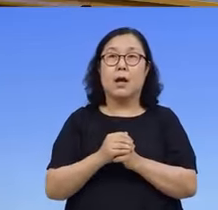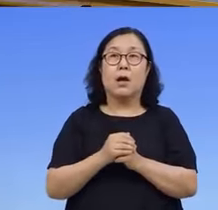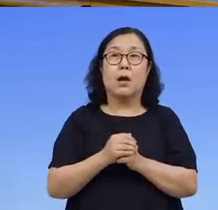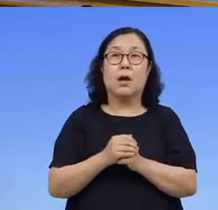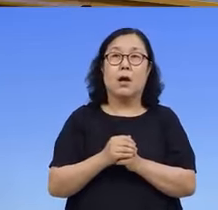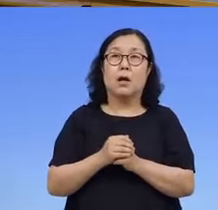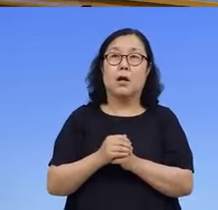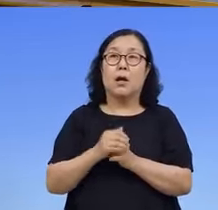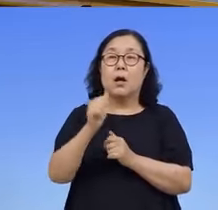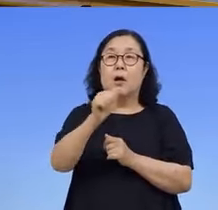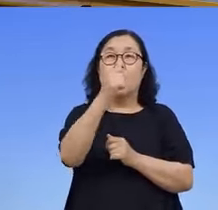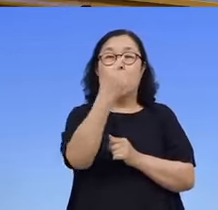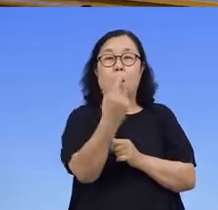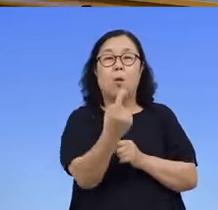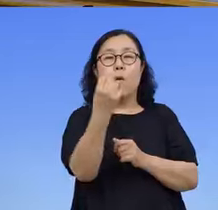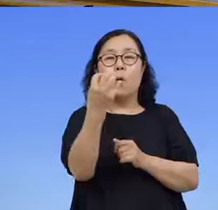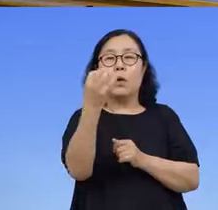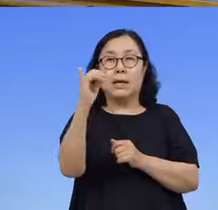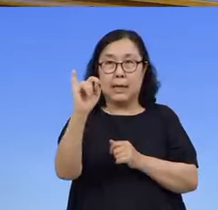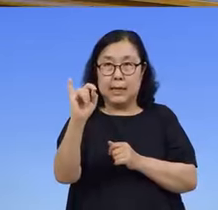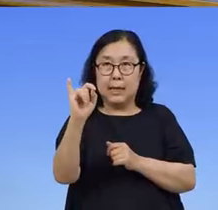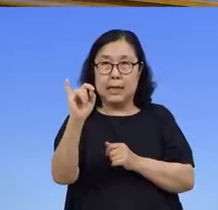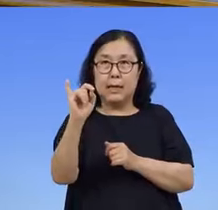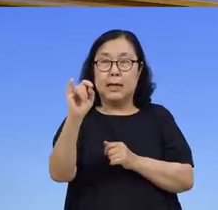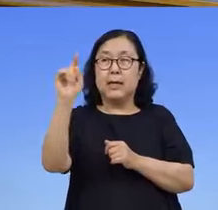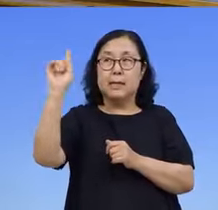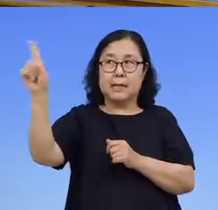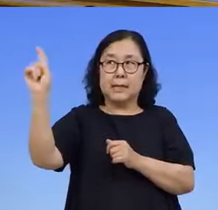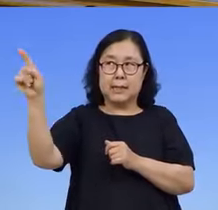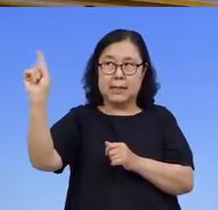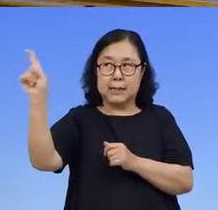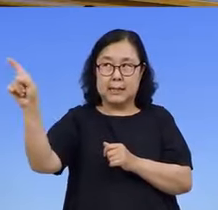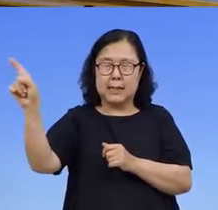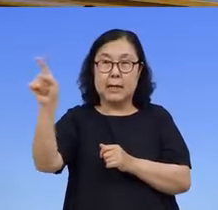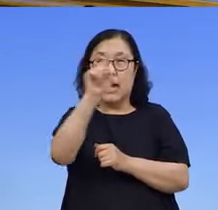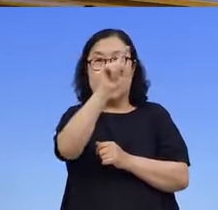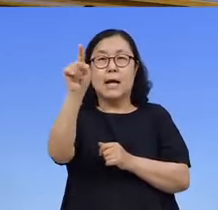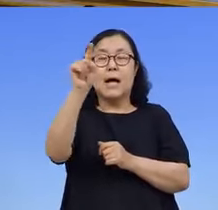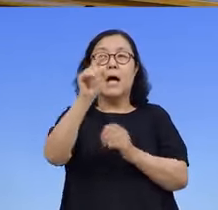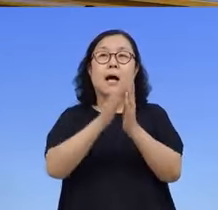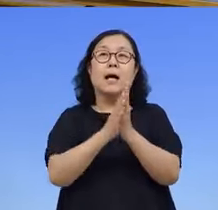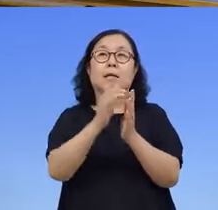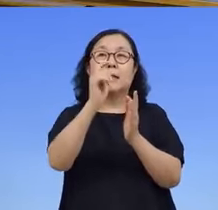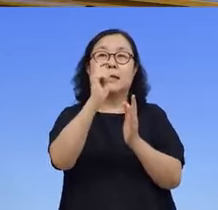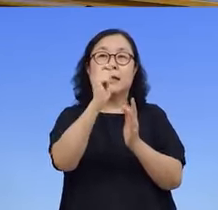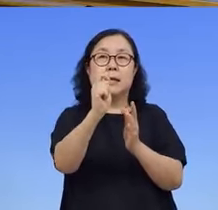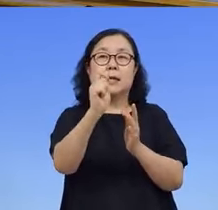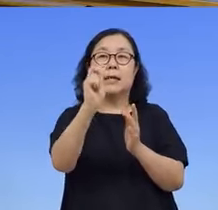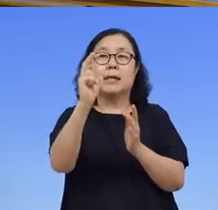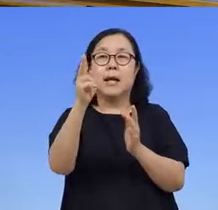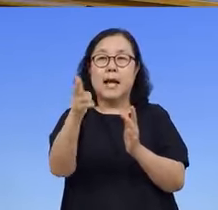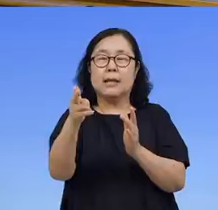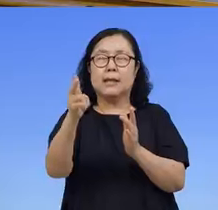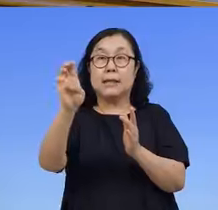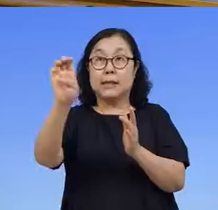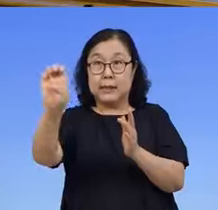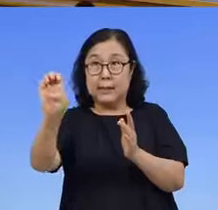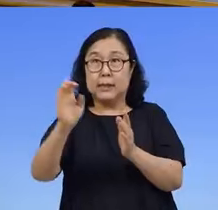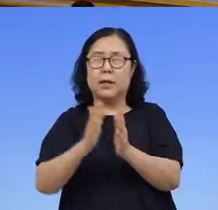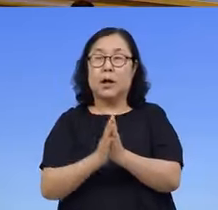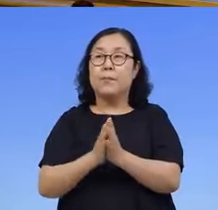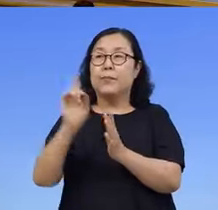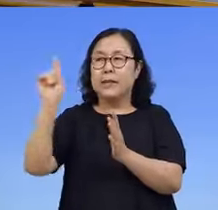호이 파리사이오이 그대로 직역을 하면은 그 바리새인이에요. 우리말에는 이게 강조가 안